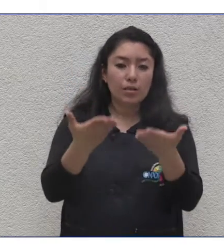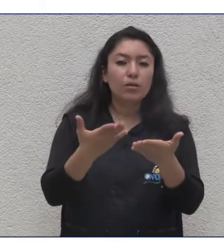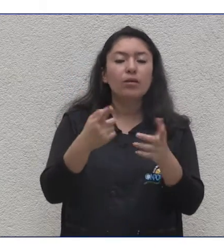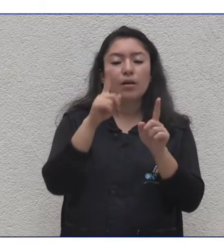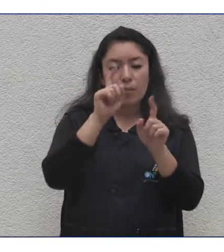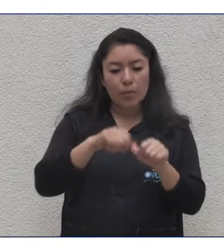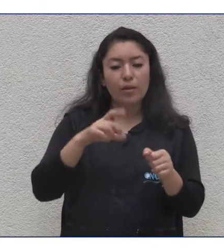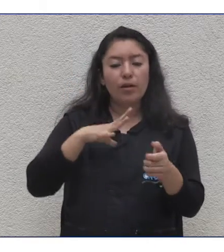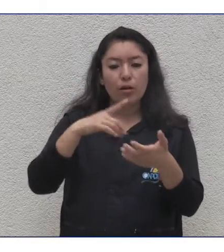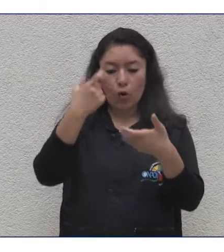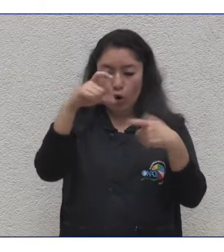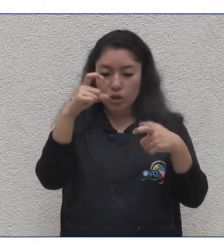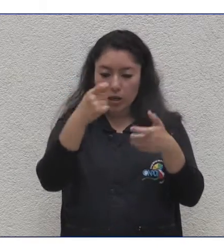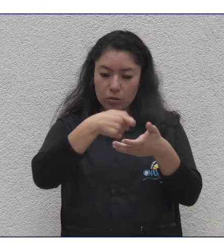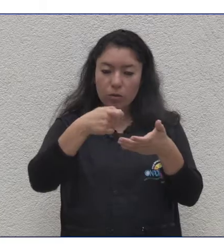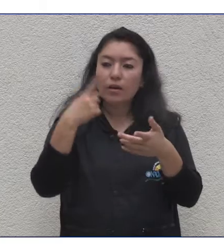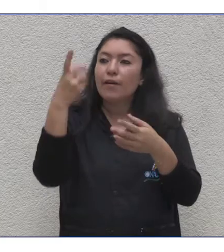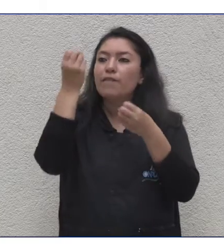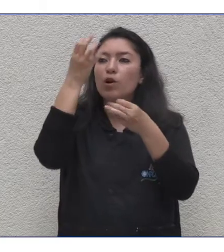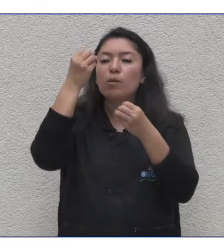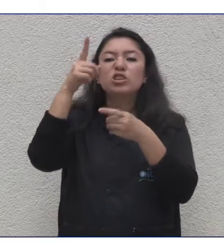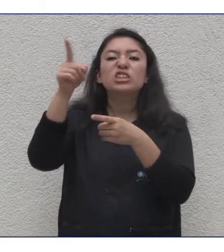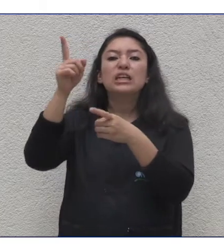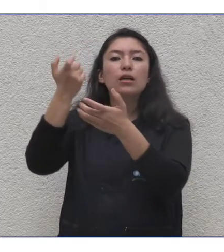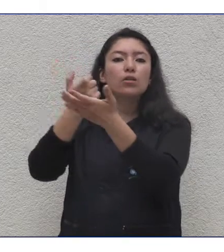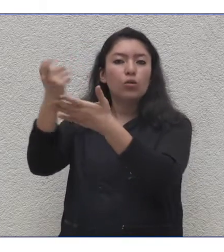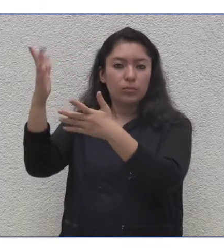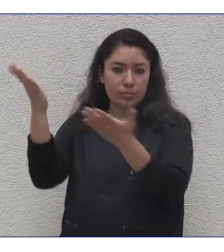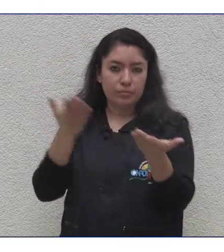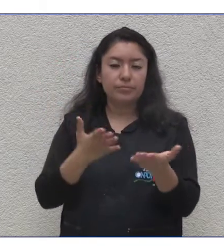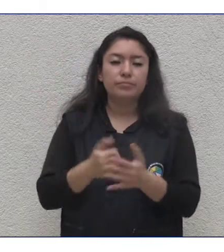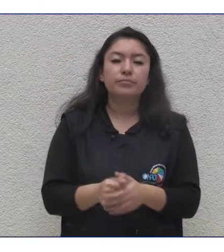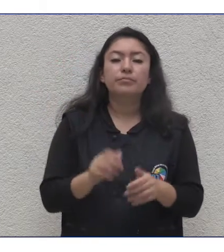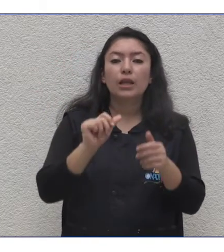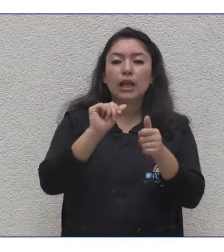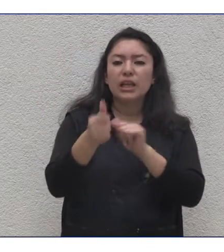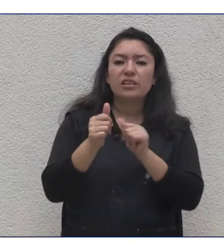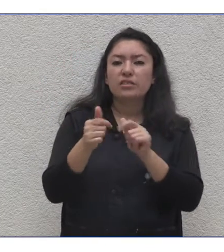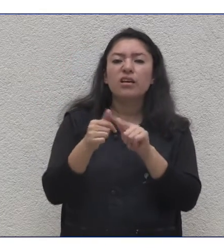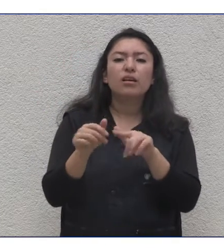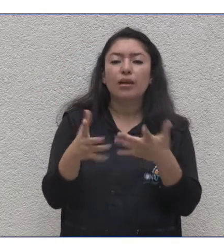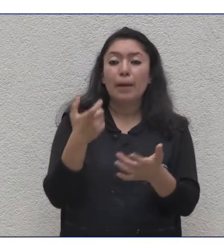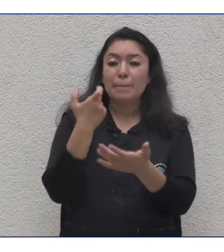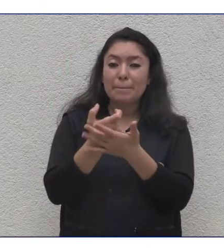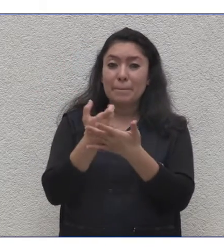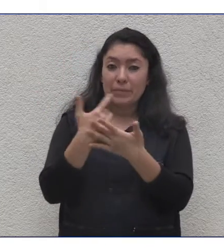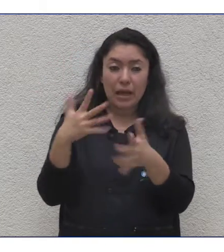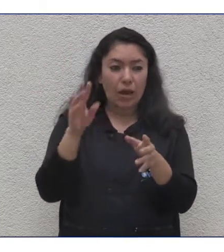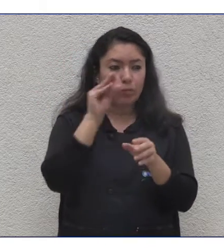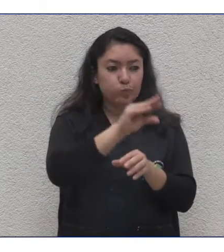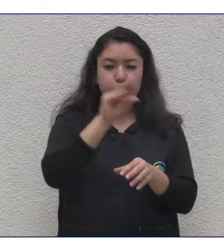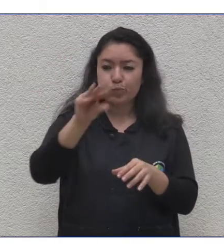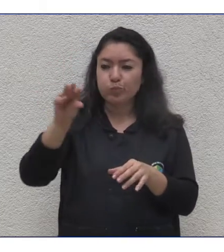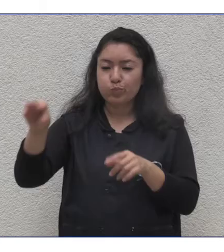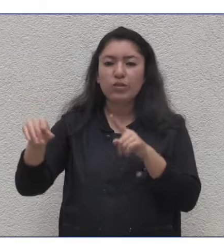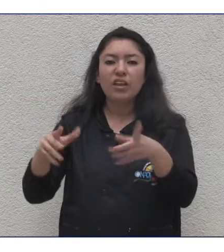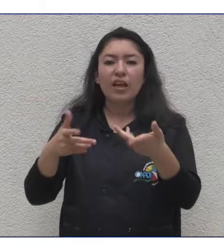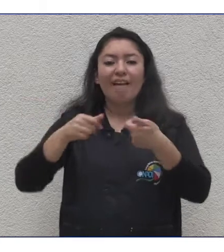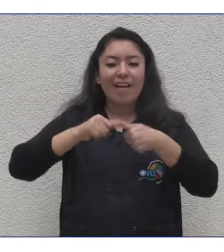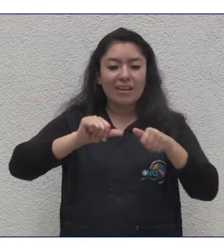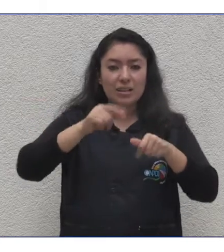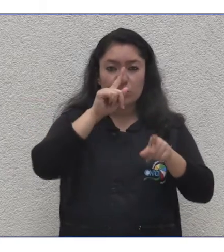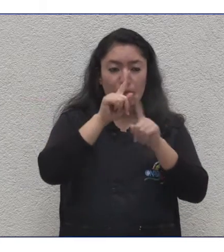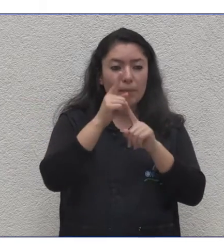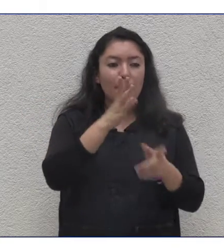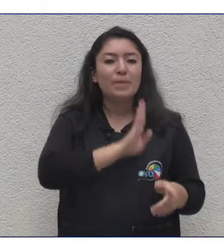y plazo del contrato e información del proveedor. 15. Los montos asignados, los criterios de acceso y los